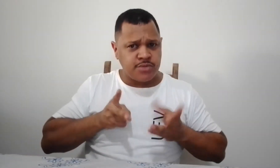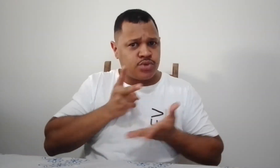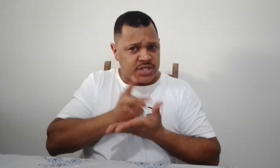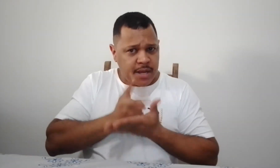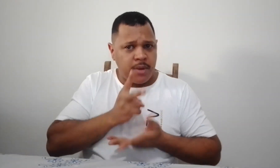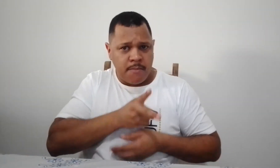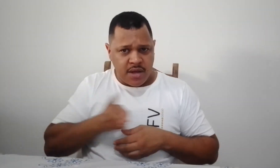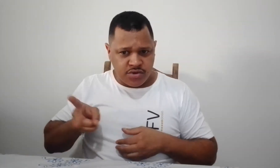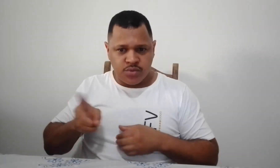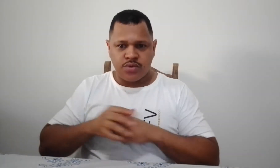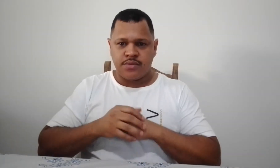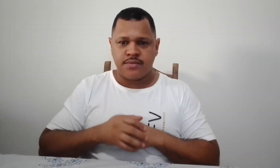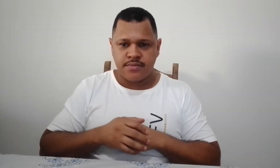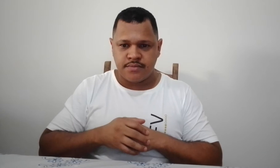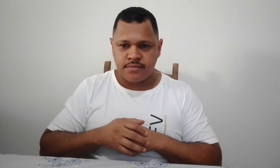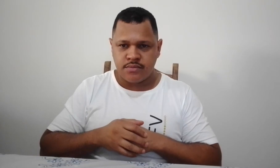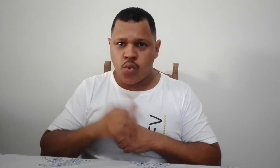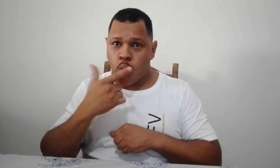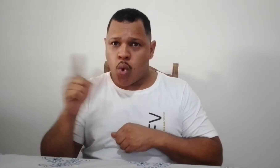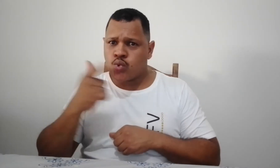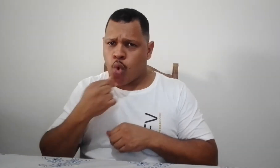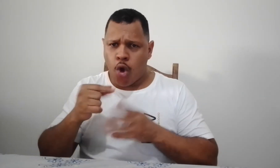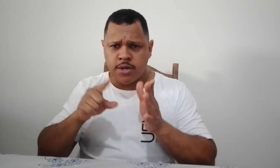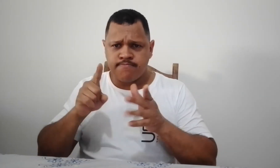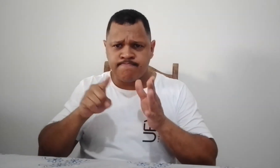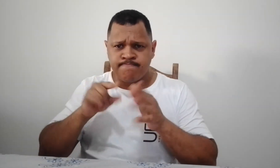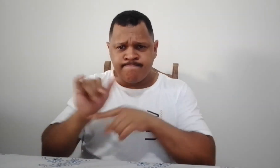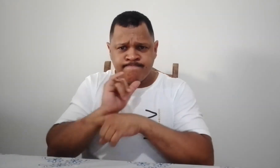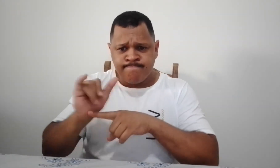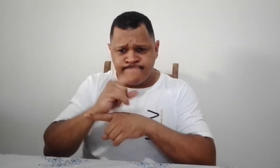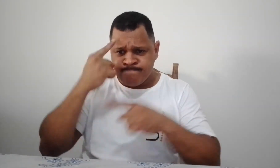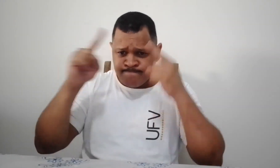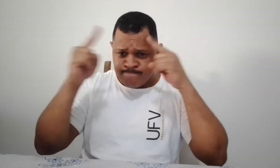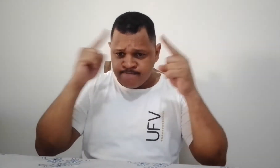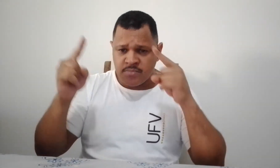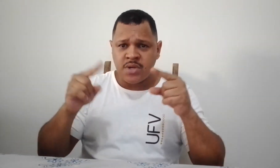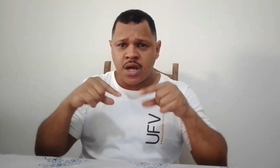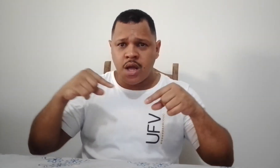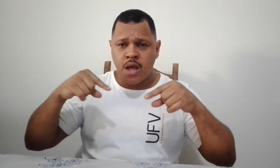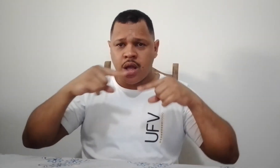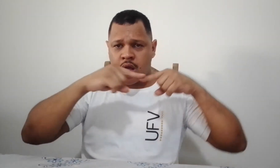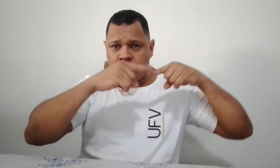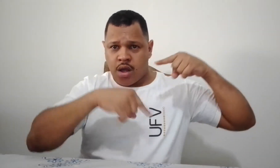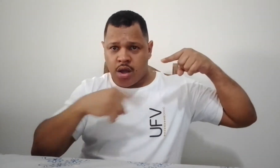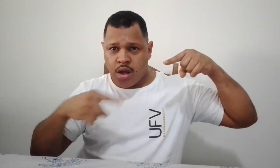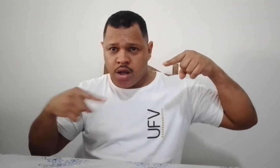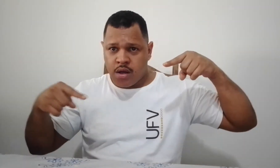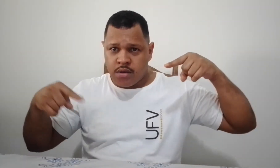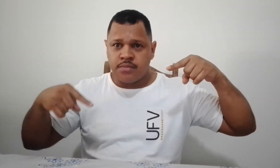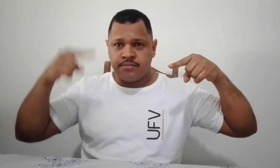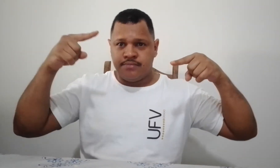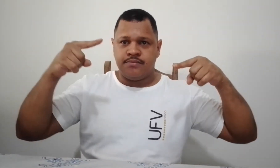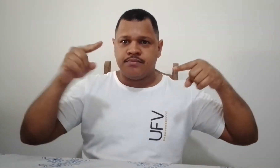Outros senhores tinham aperfeiçoado um outro método. Com fios bem isolados, eles faziam uma bobina e, na